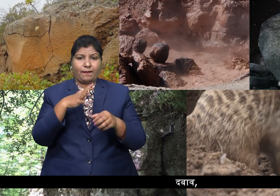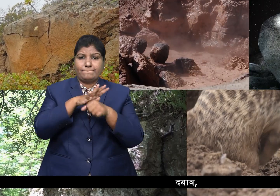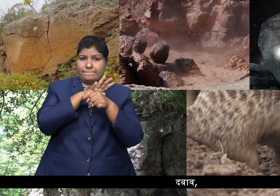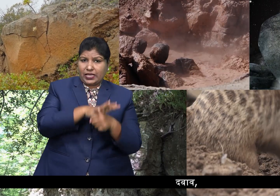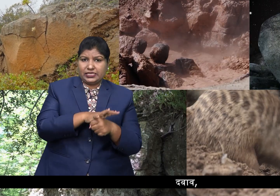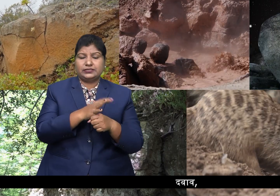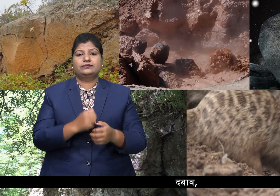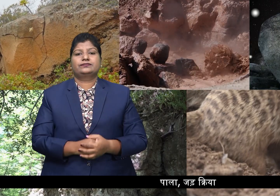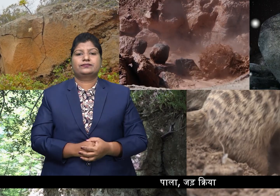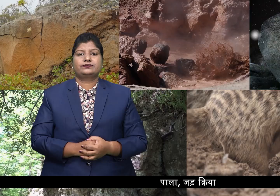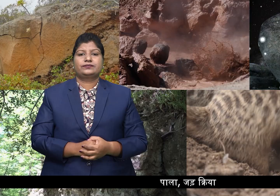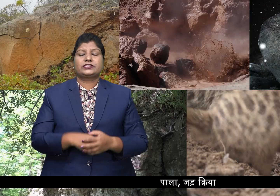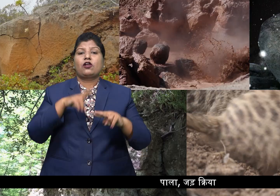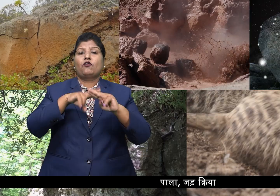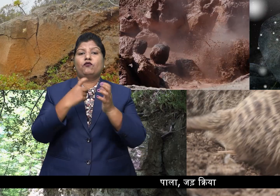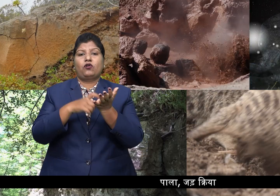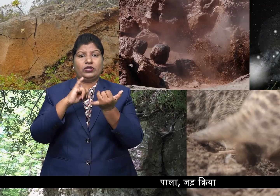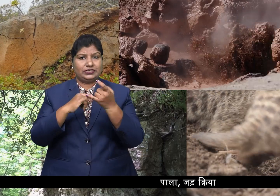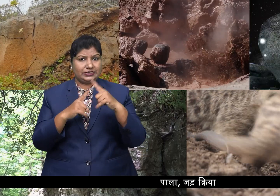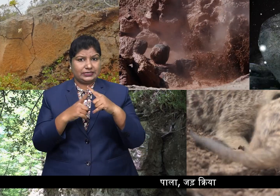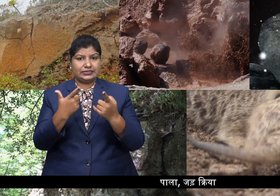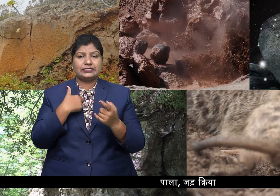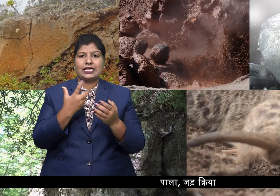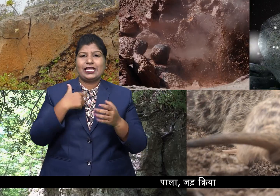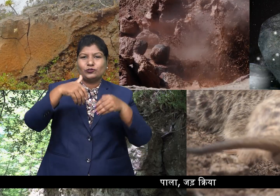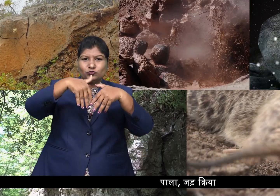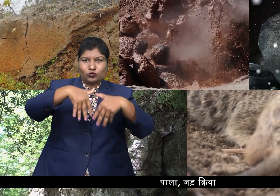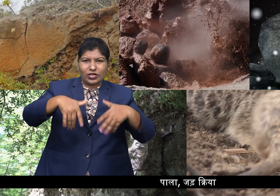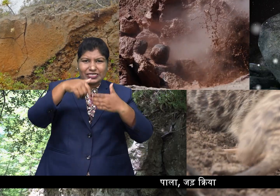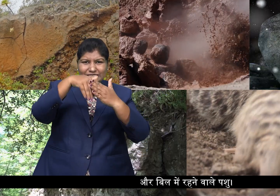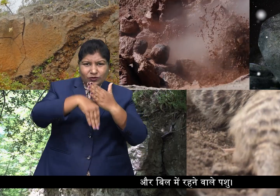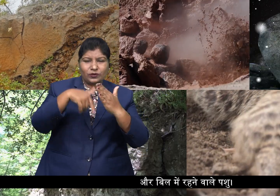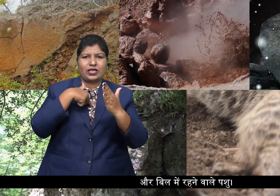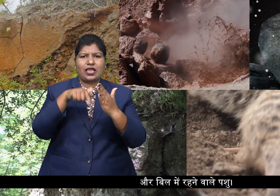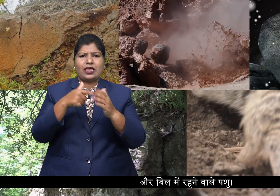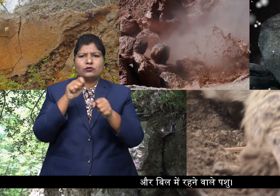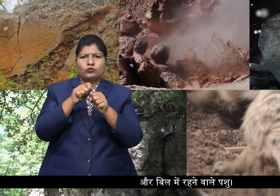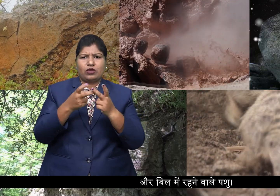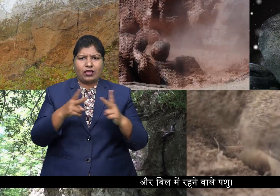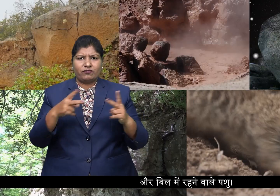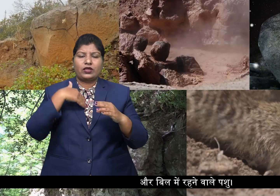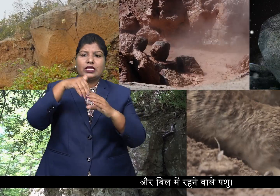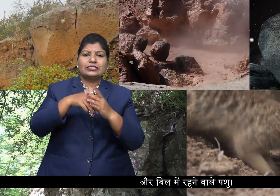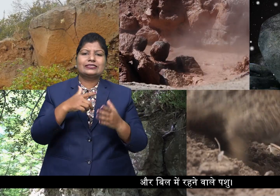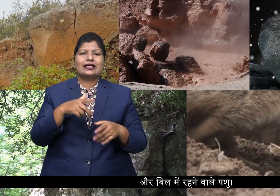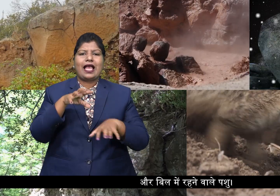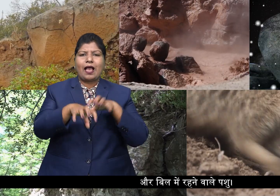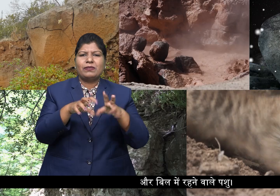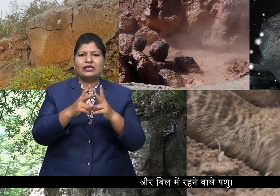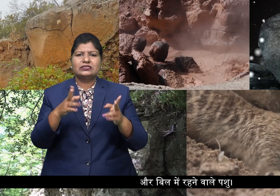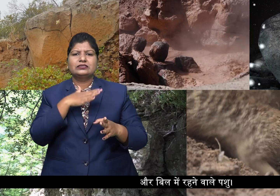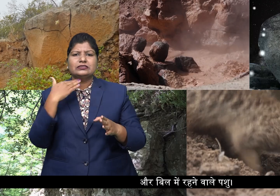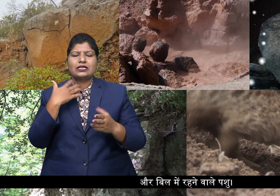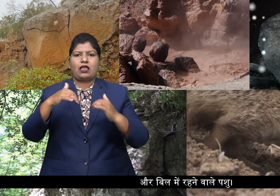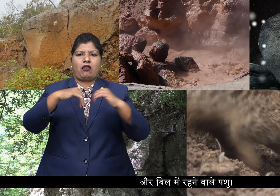दबाव, पाला, जड़ क्रिया और बिल में रहने वाले पशु।